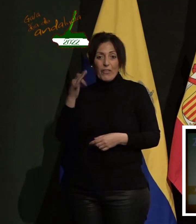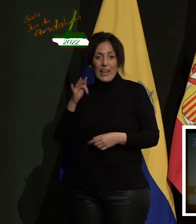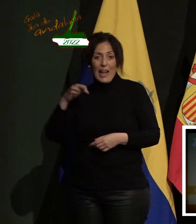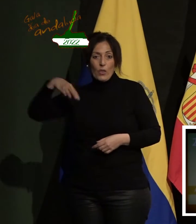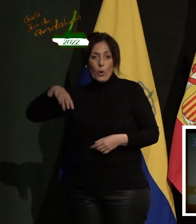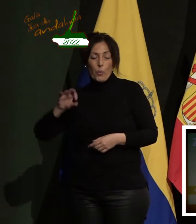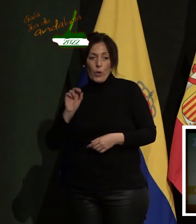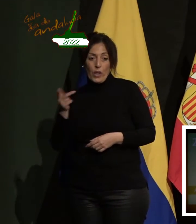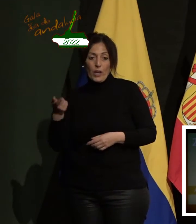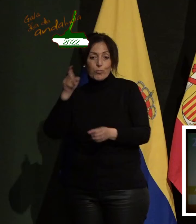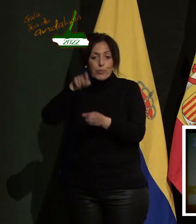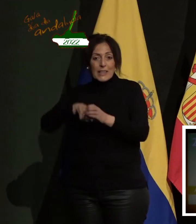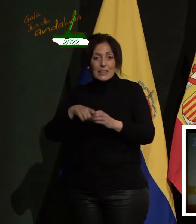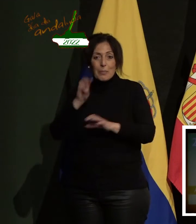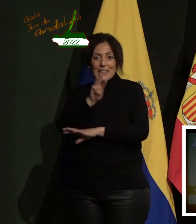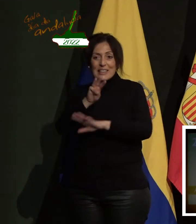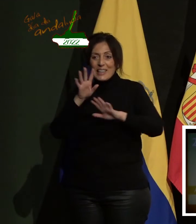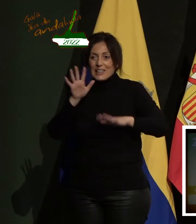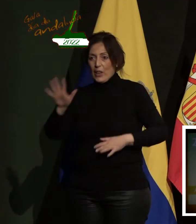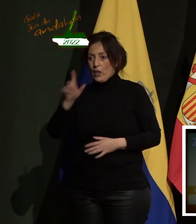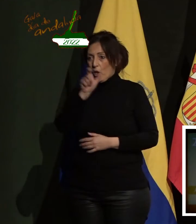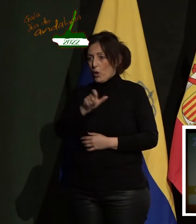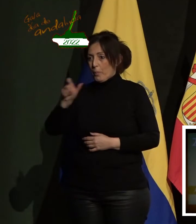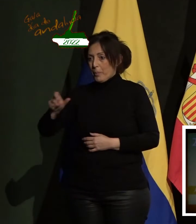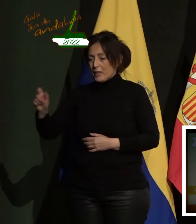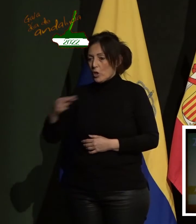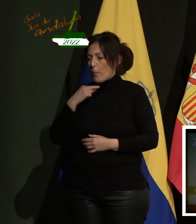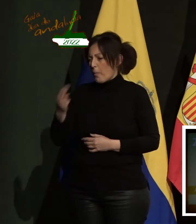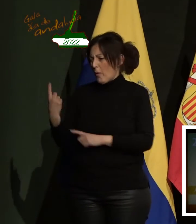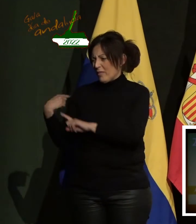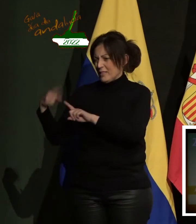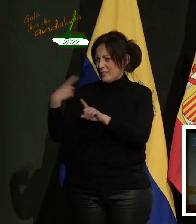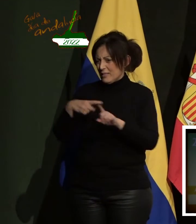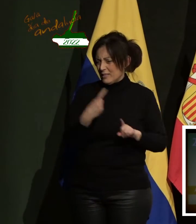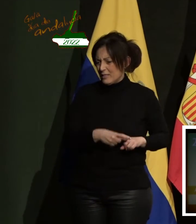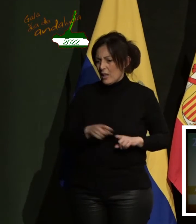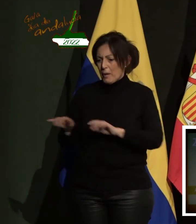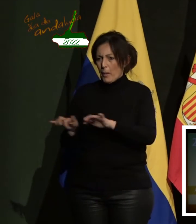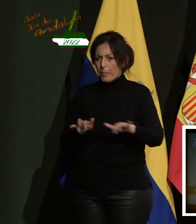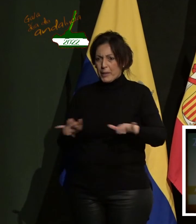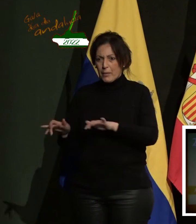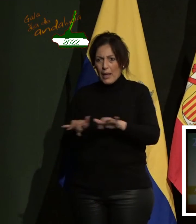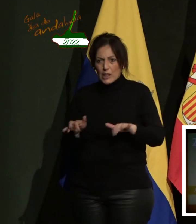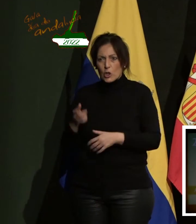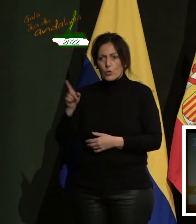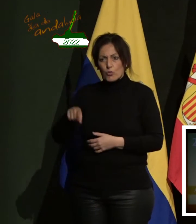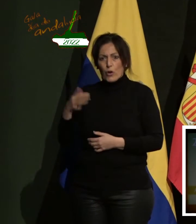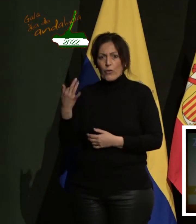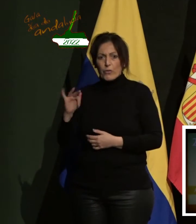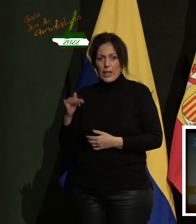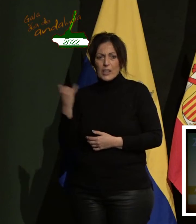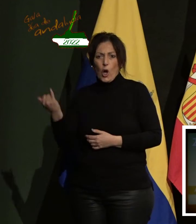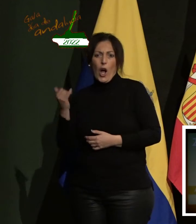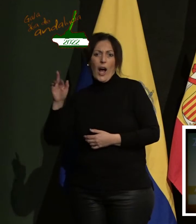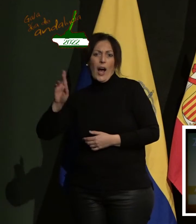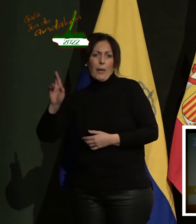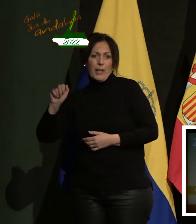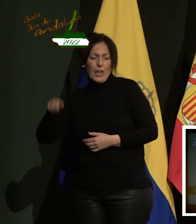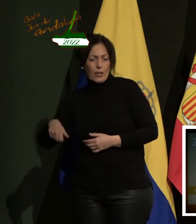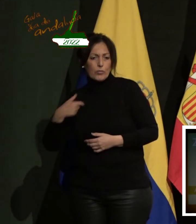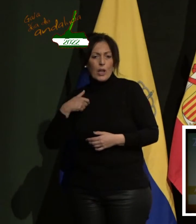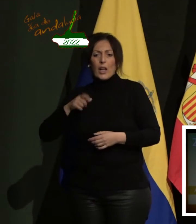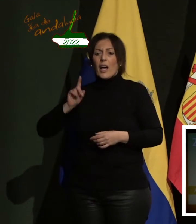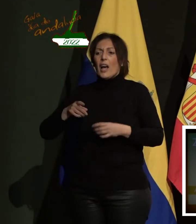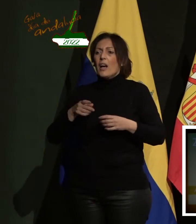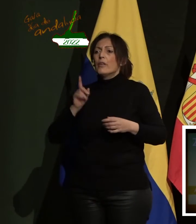formado por 35 componentes agrupados en distintas voces, acompañados por el pianista palmeño Francisco Javier Arquelladas y bajo la